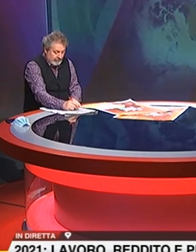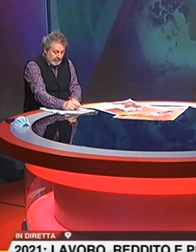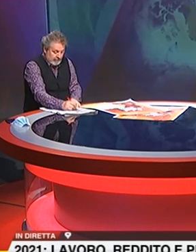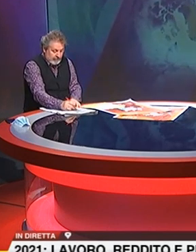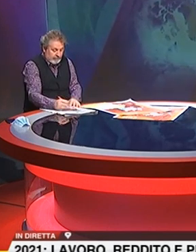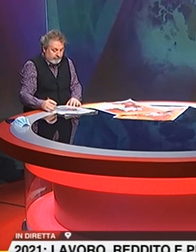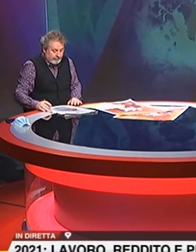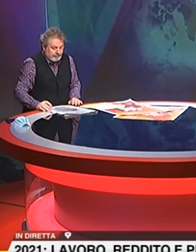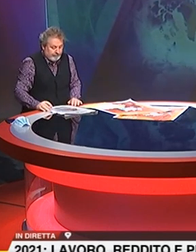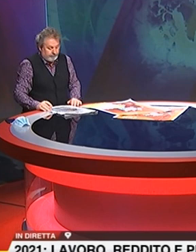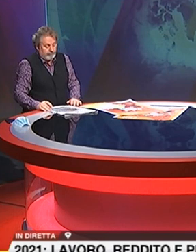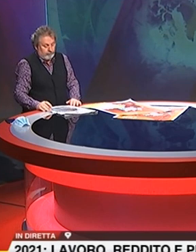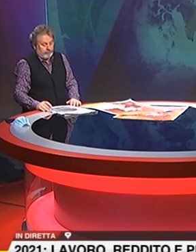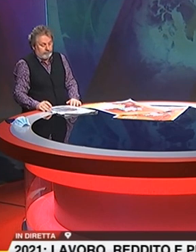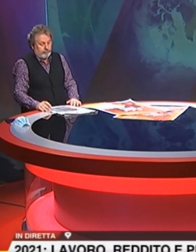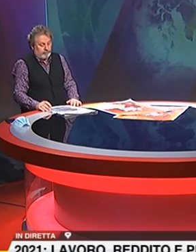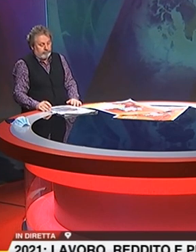euro.